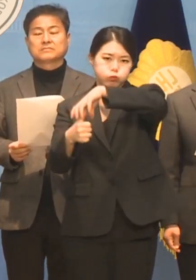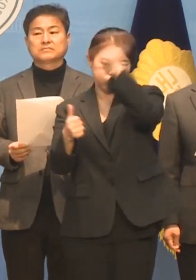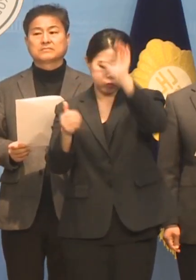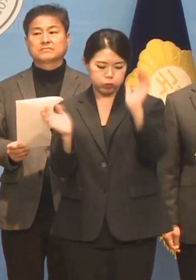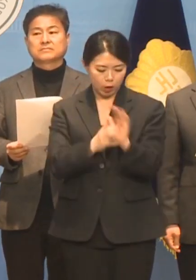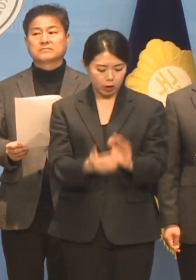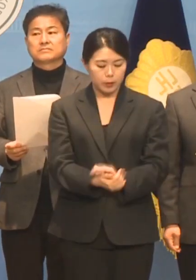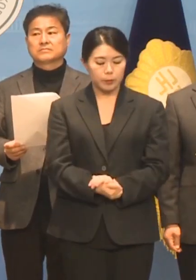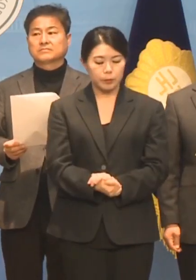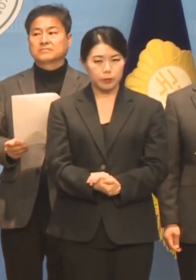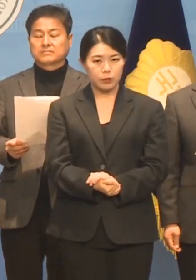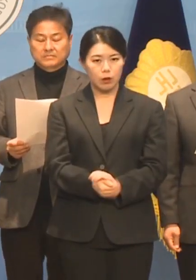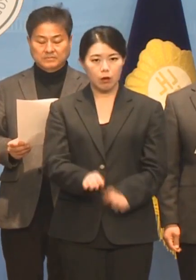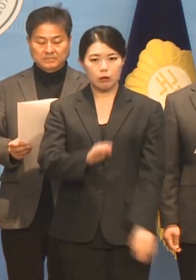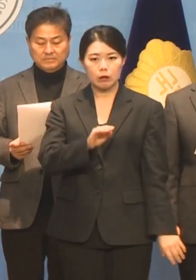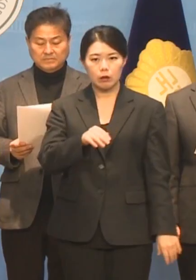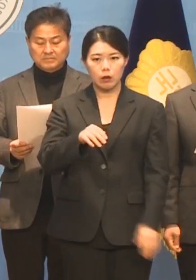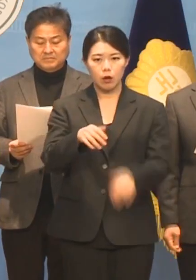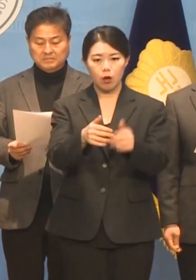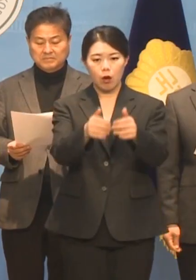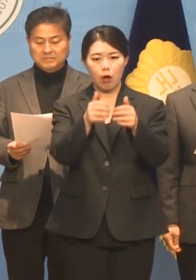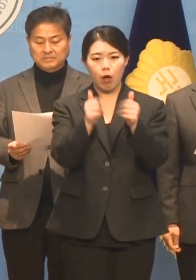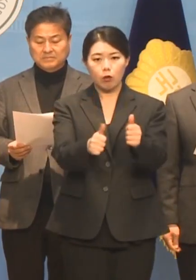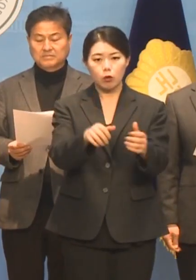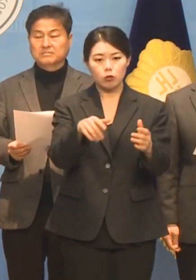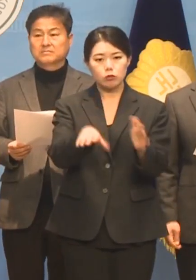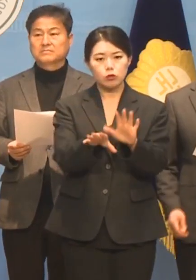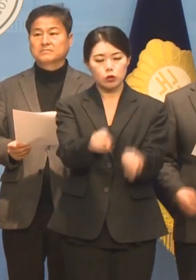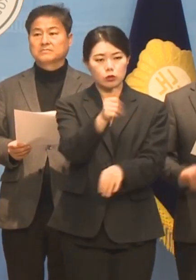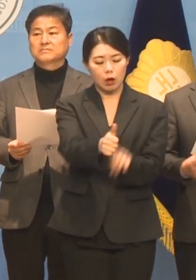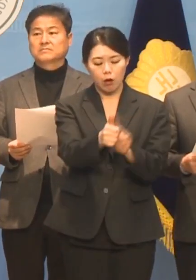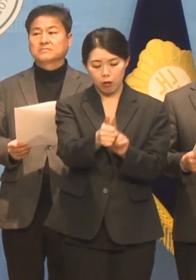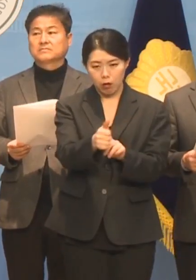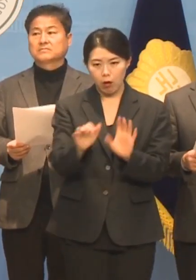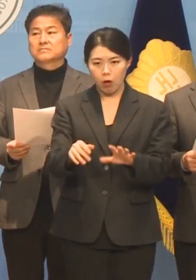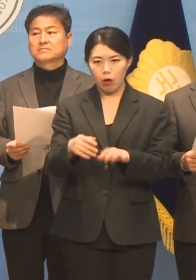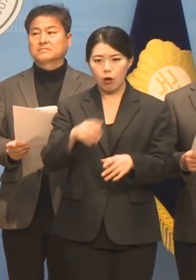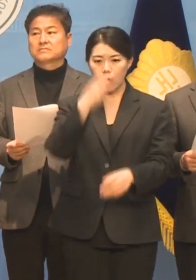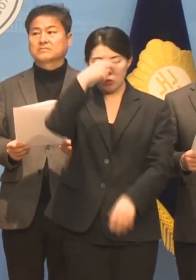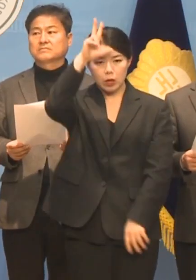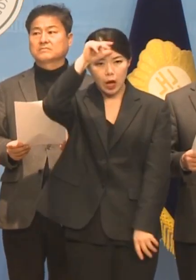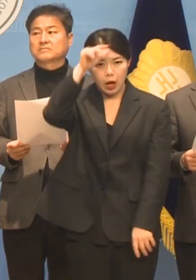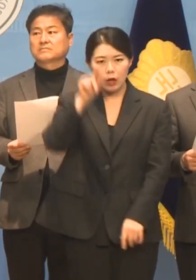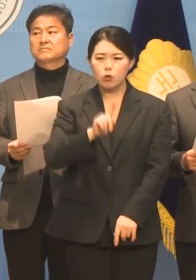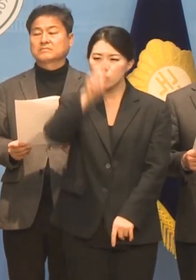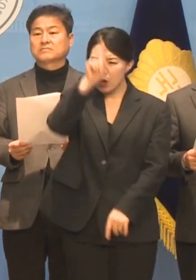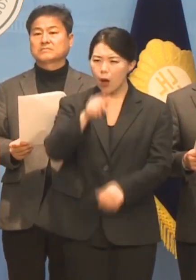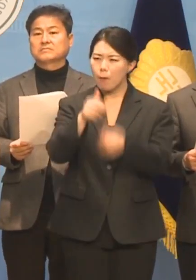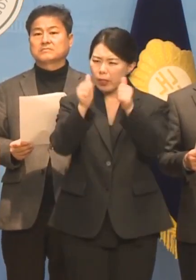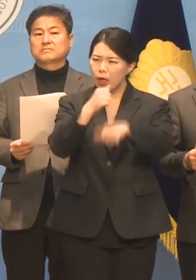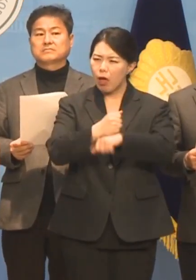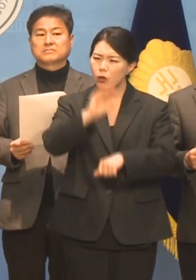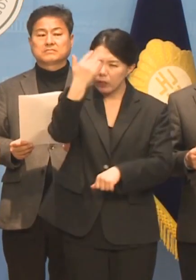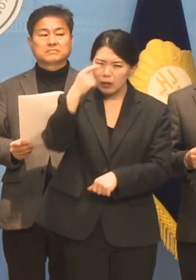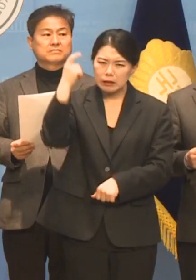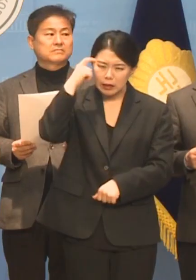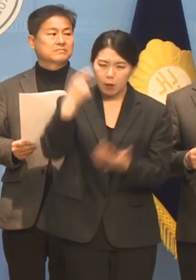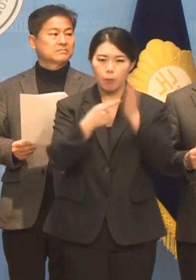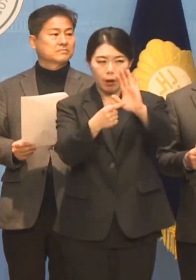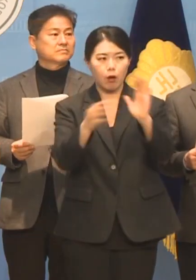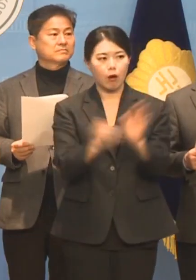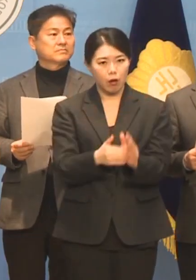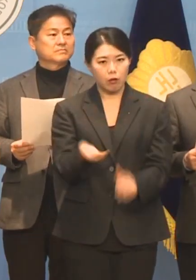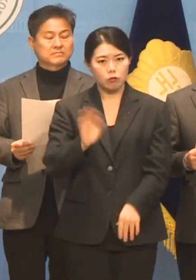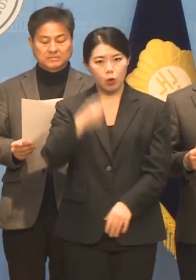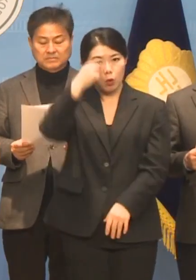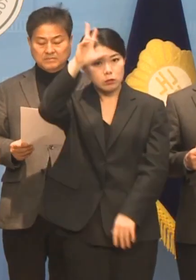풀어주었습니다. 천대엽 법원 행정처장마저 검찰이 즉시 항고해서 상급심의 판단을 받아야 한다는 입장을